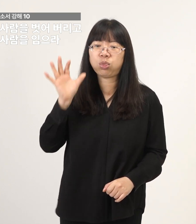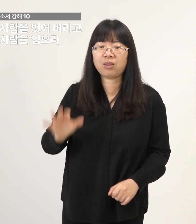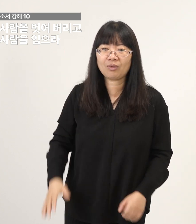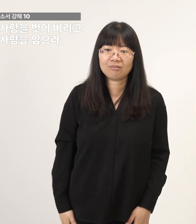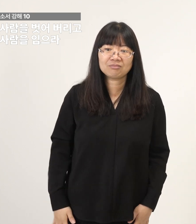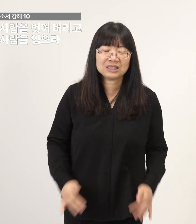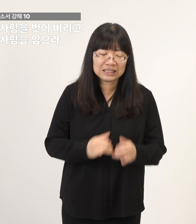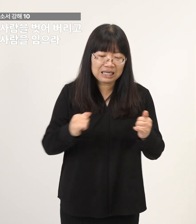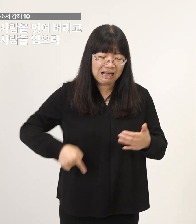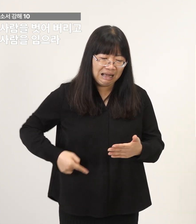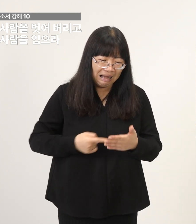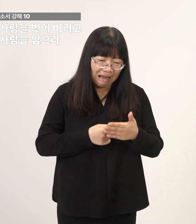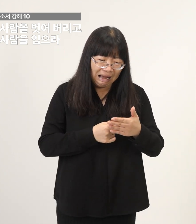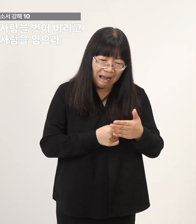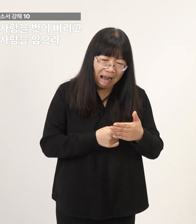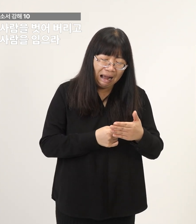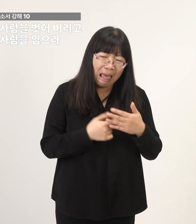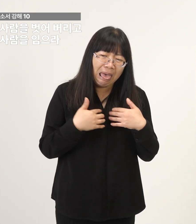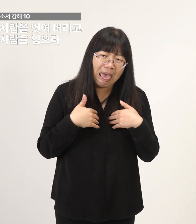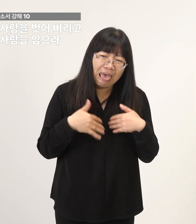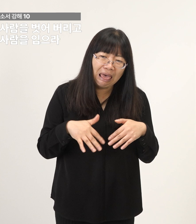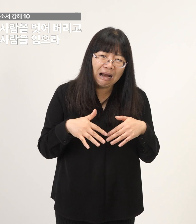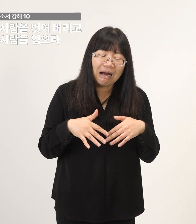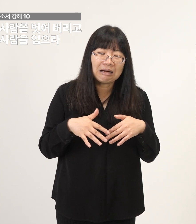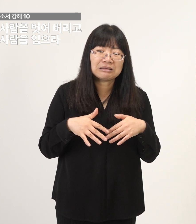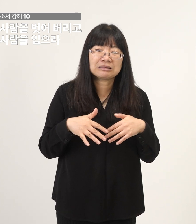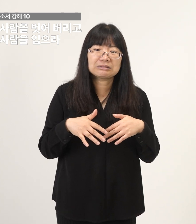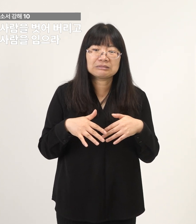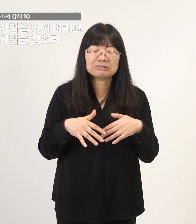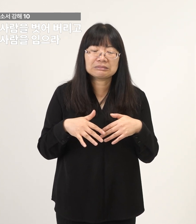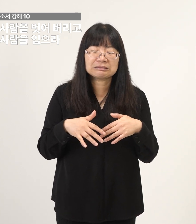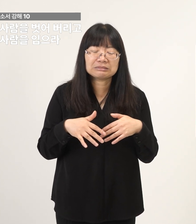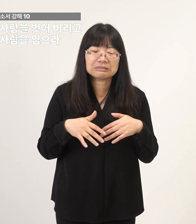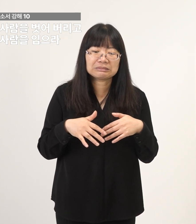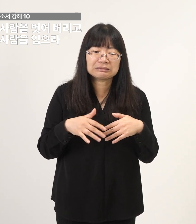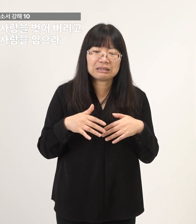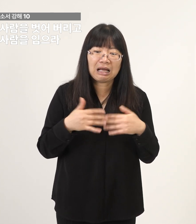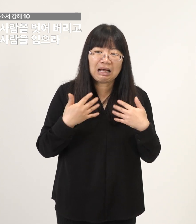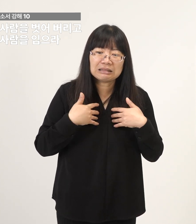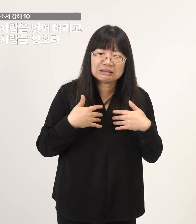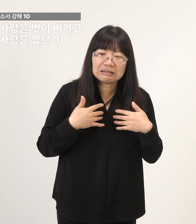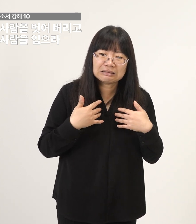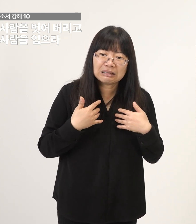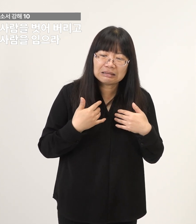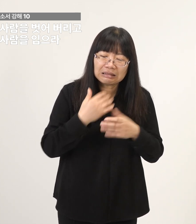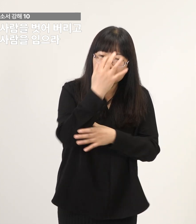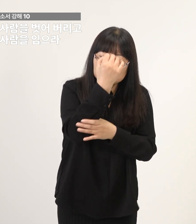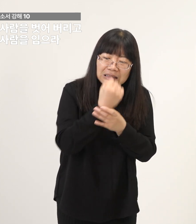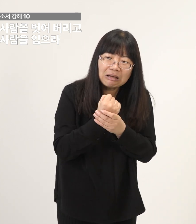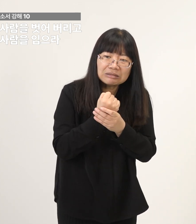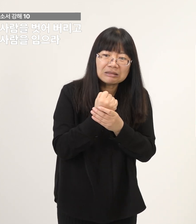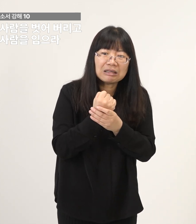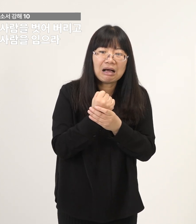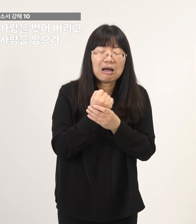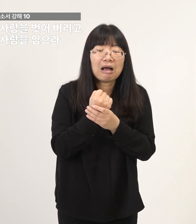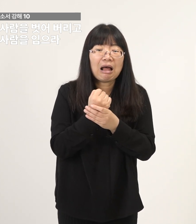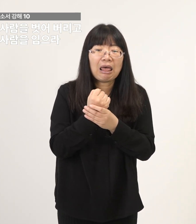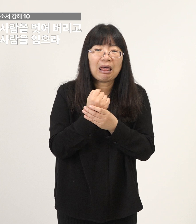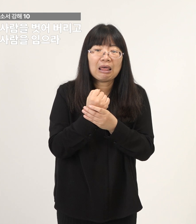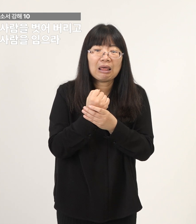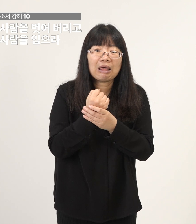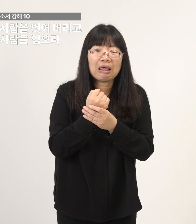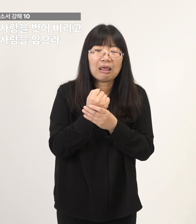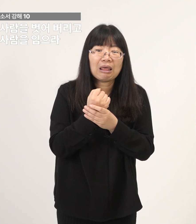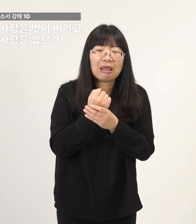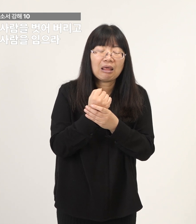거미줄 같아서 거미줄도 약한데 상했어요. 이사야서는 뭐라 그래요? 우리를 상한